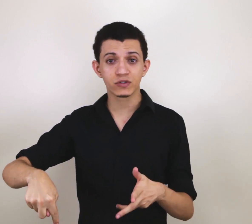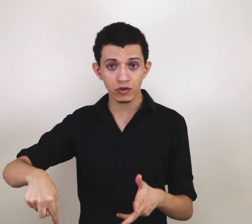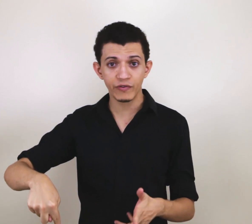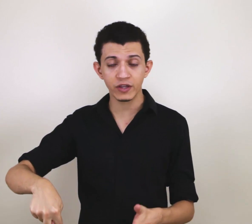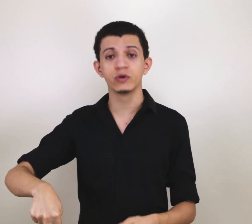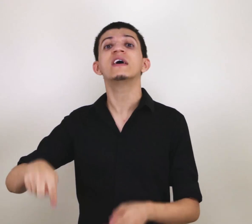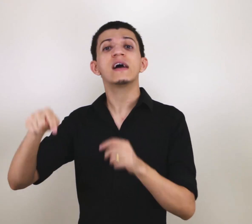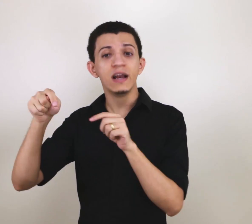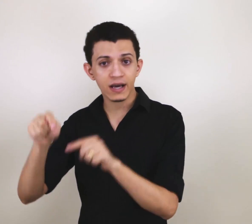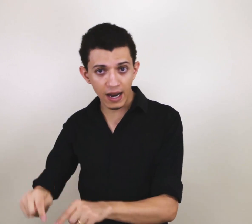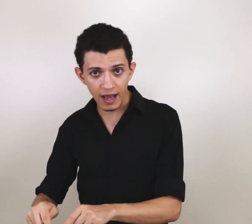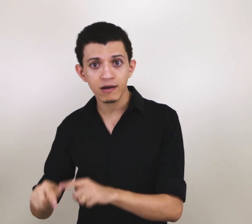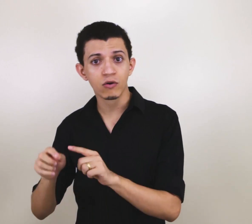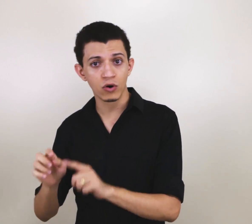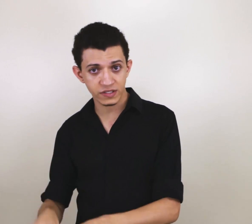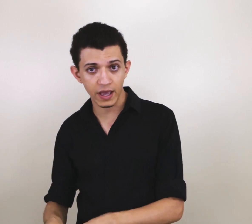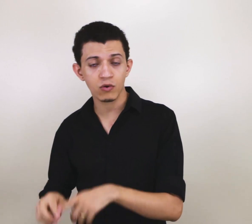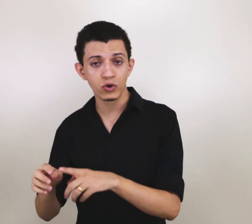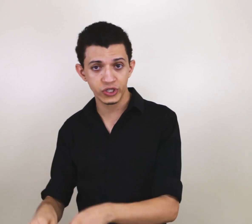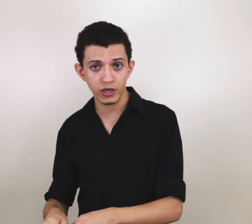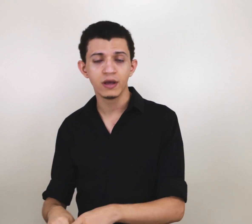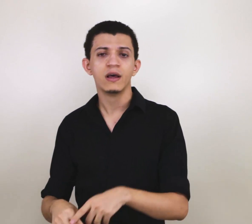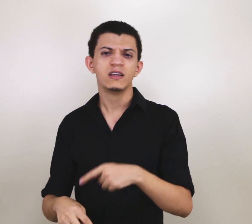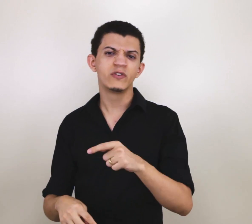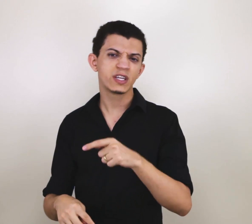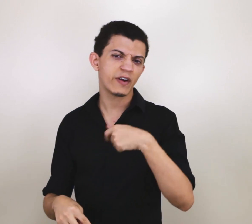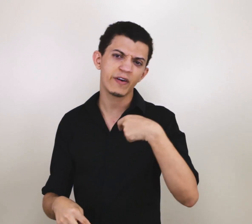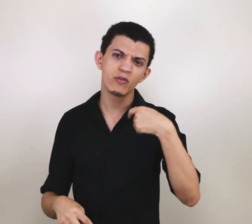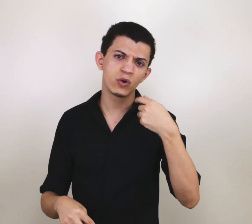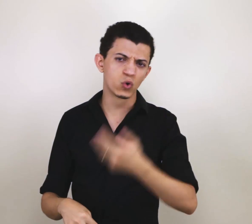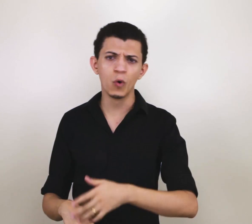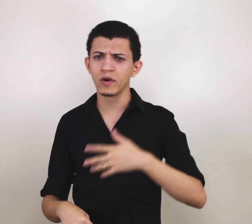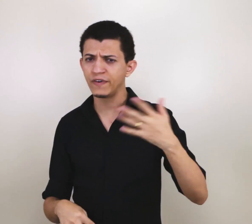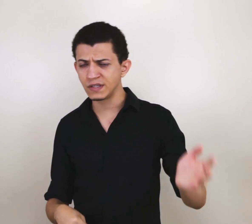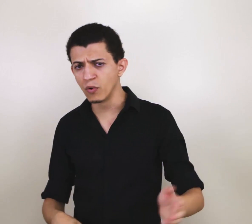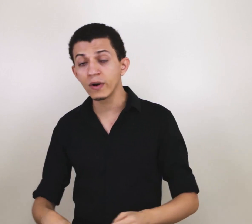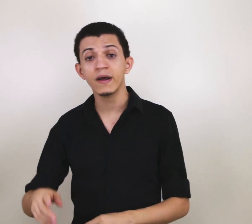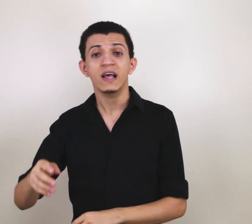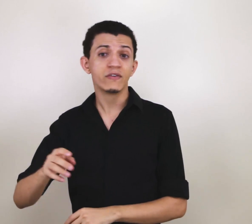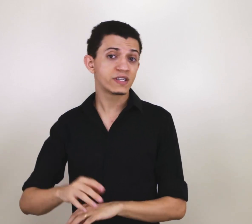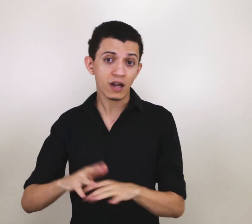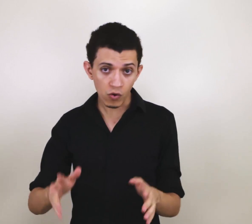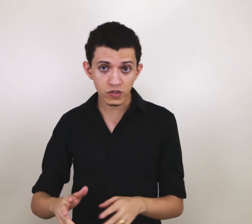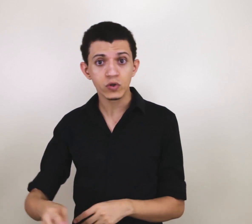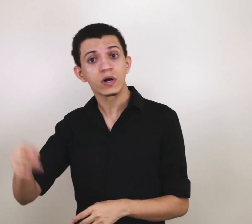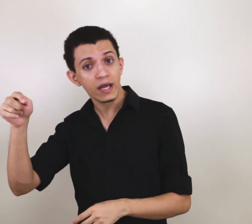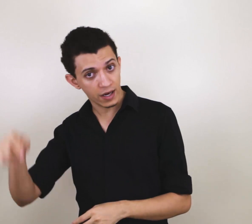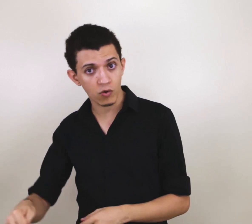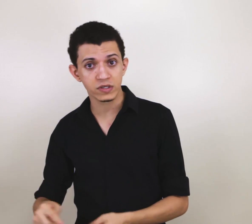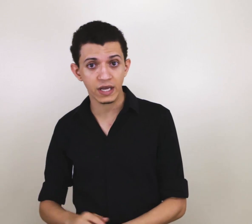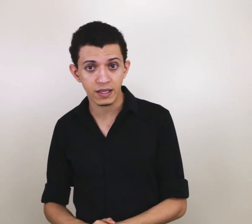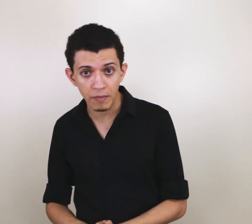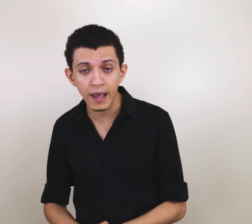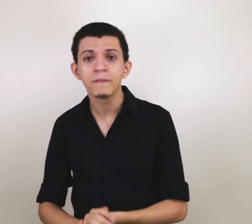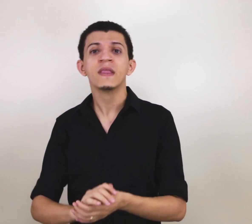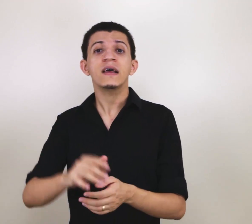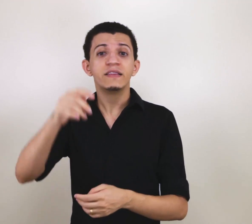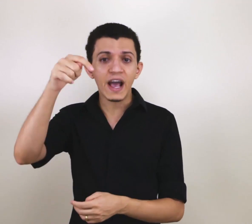do vídeo, clica lá, gostei, curtir. Se você estiver vendo no YouTube, no Facebook. Se você não gostou, clique em não gostei também. Deixe